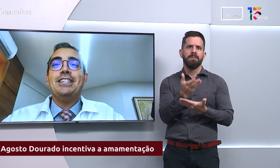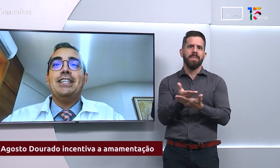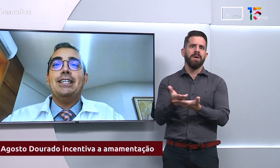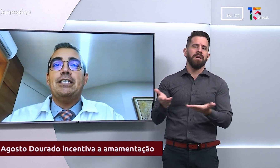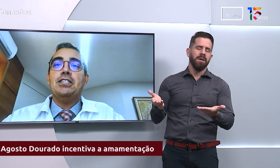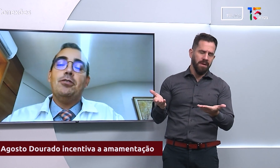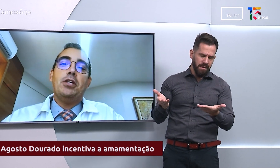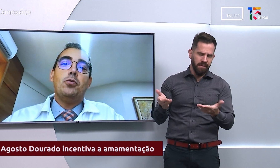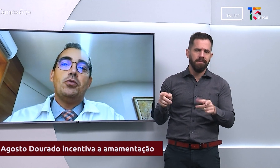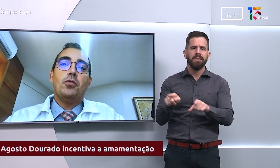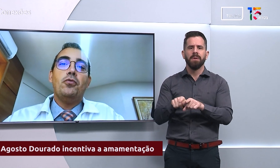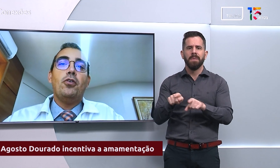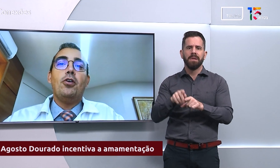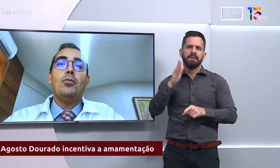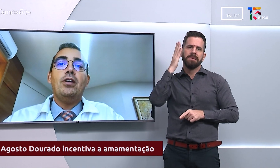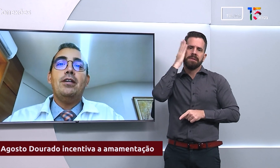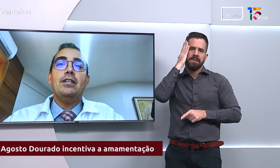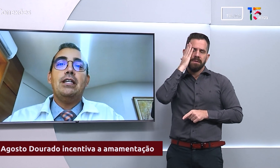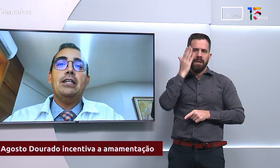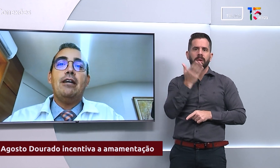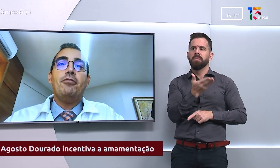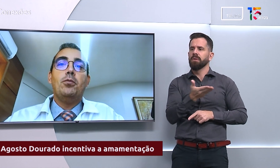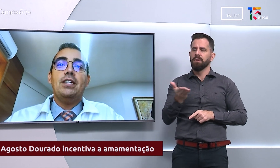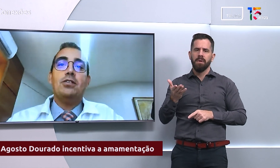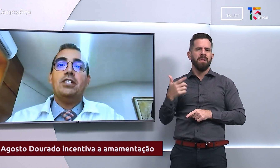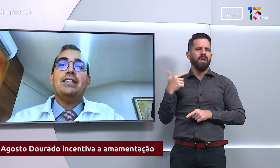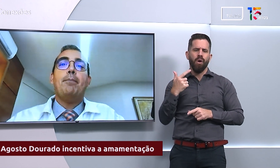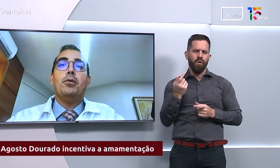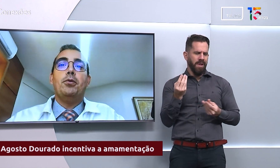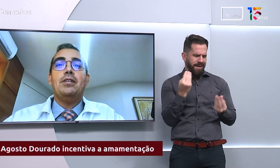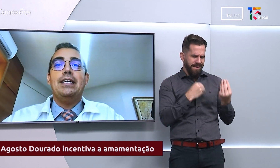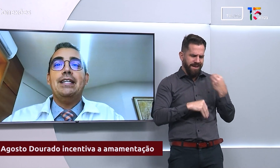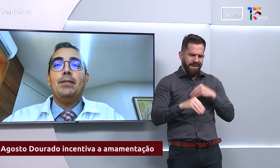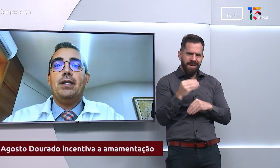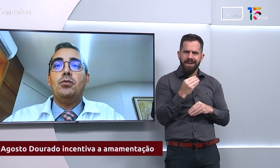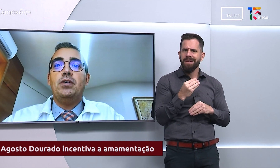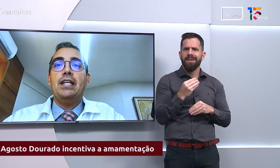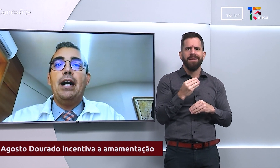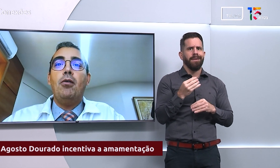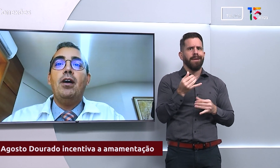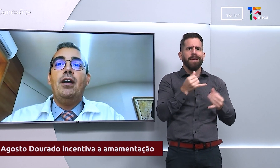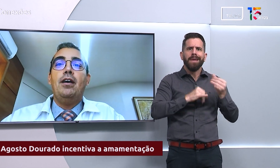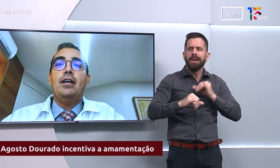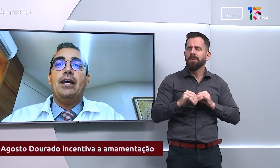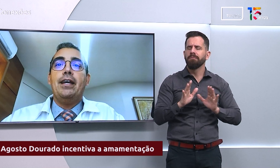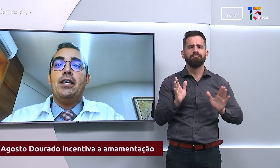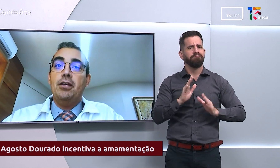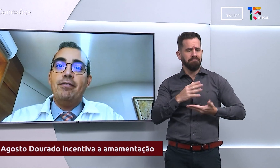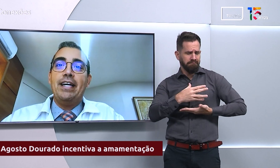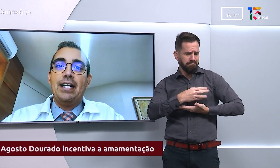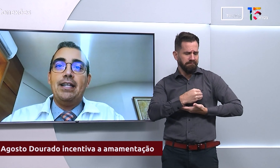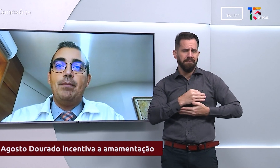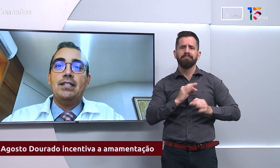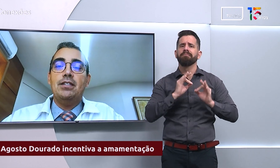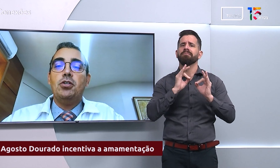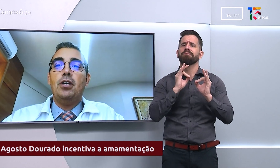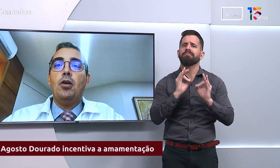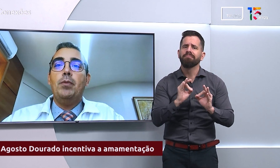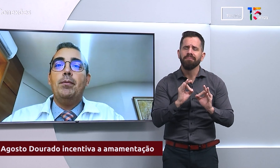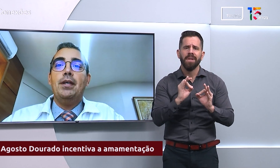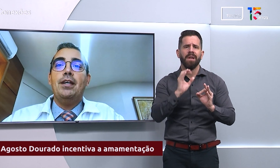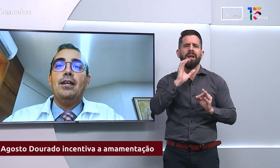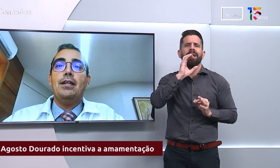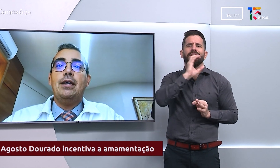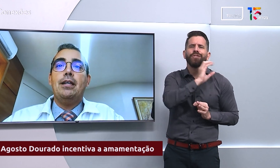né, de que a gente não tem custo com fórmula e que a formulação já está pronta ali na temperatura ideal, que vai agradar